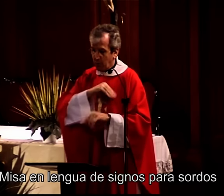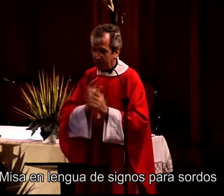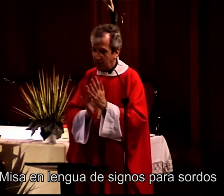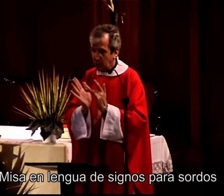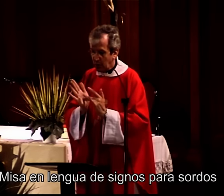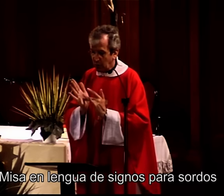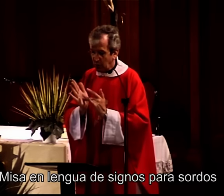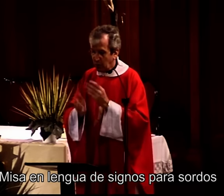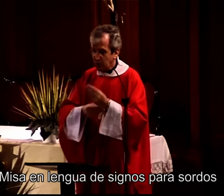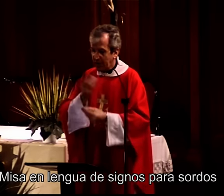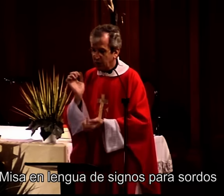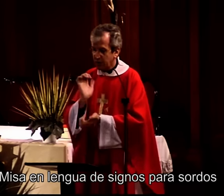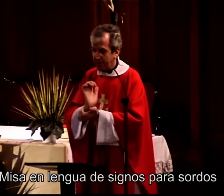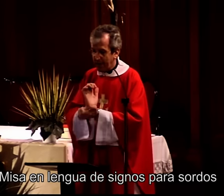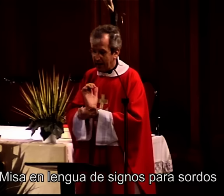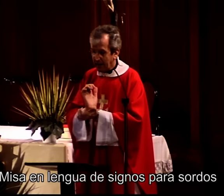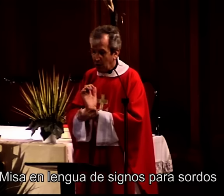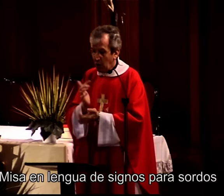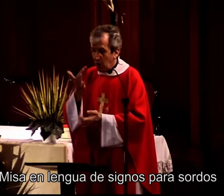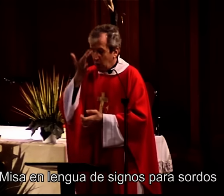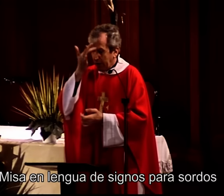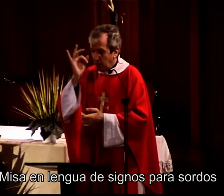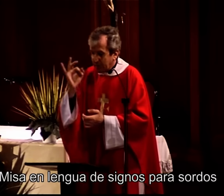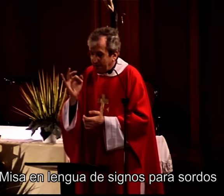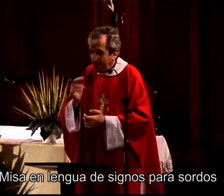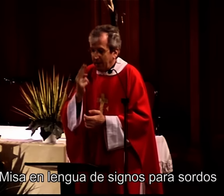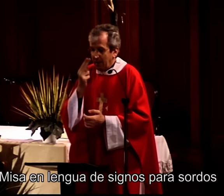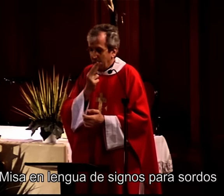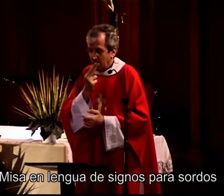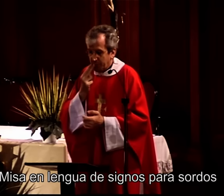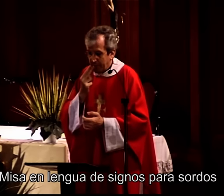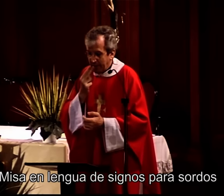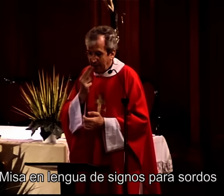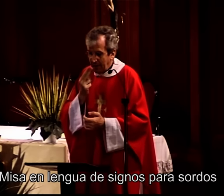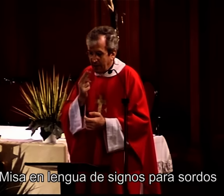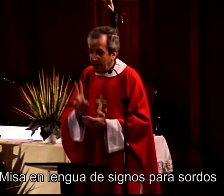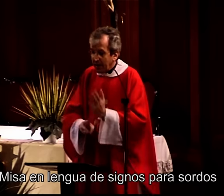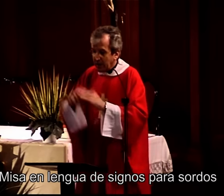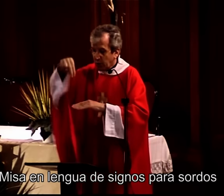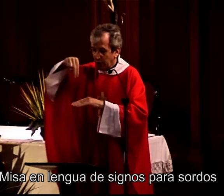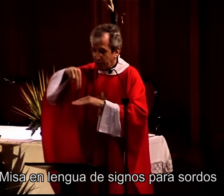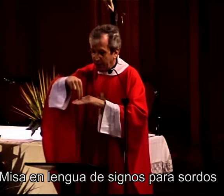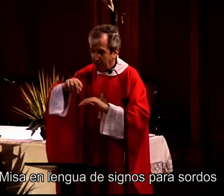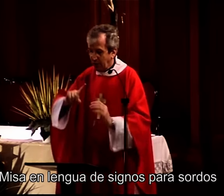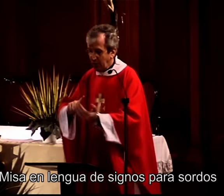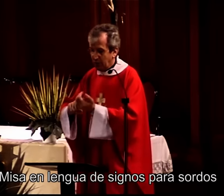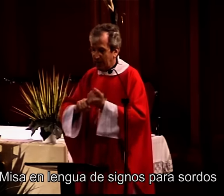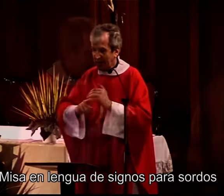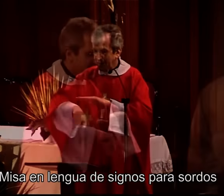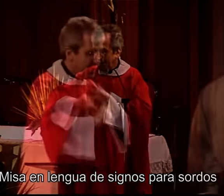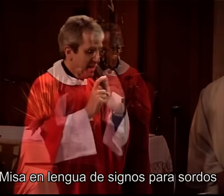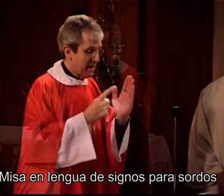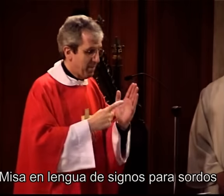que la muerte de tu Hijo nos ha hecho esperar lo que nuestra fe nos promete, que su resurrección